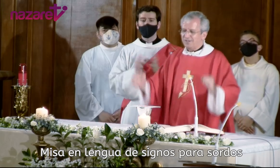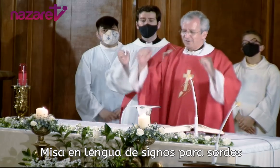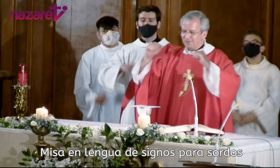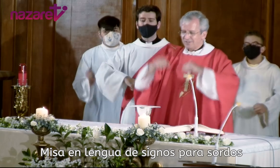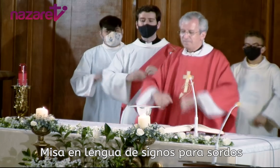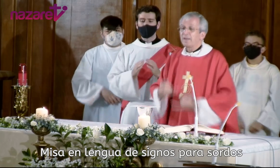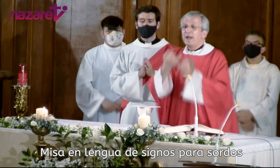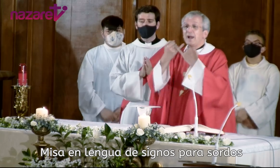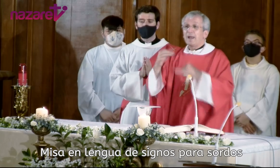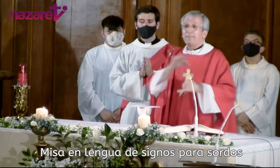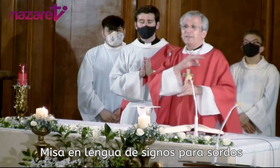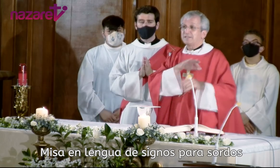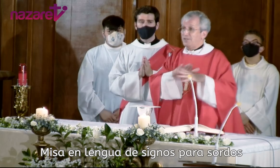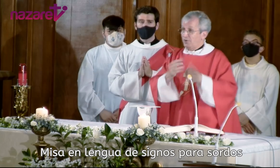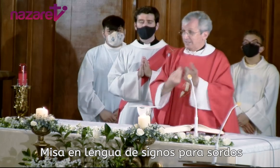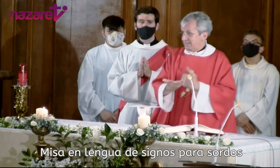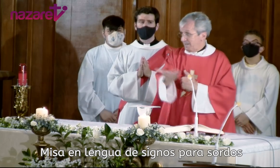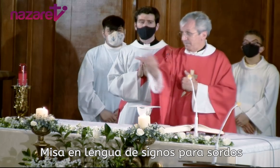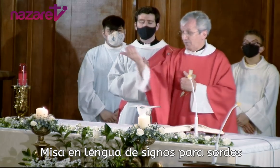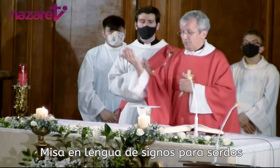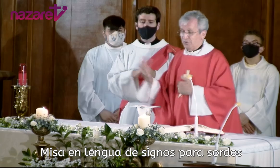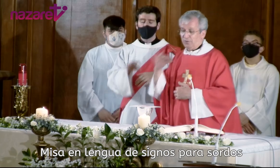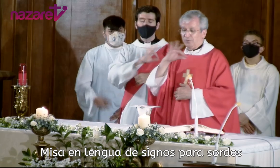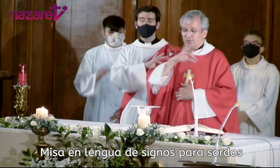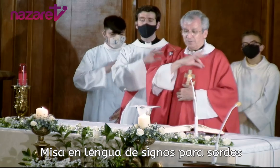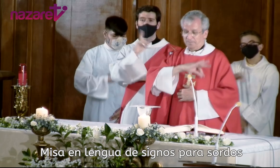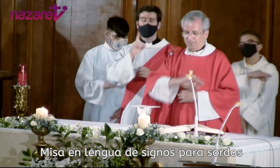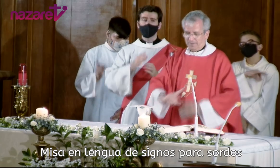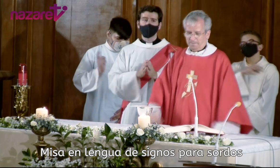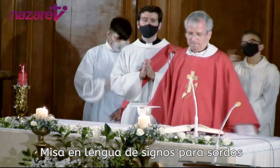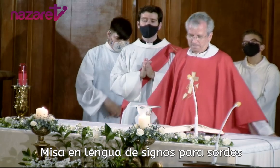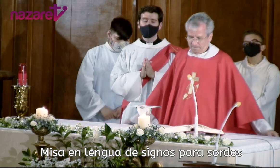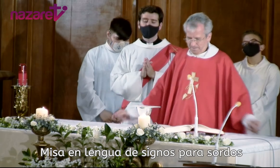siglos. Amén. La paz del Señor esté siempre con vosotros. Y con tu espíritu.